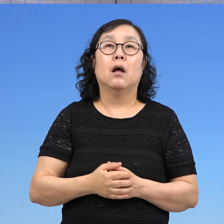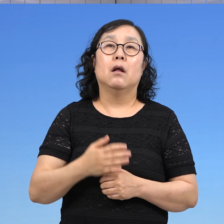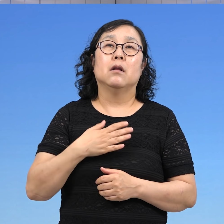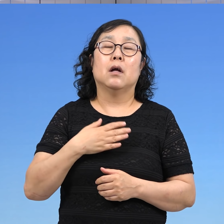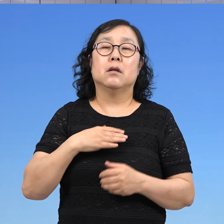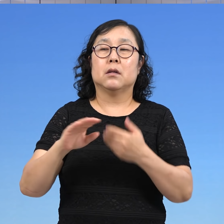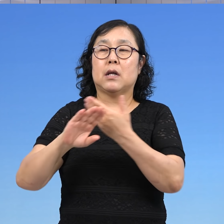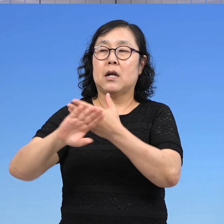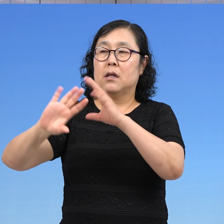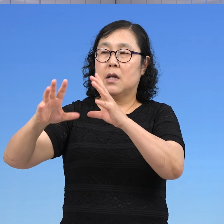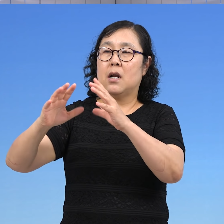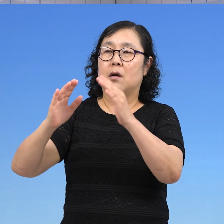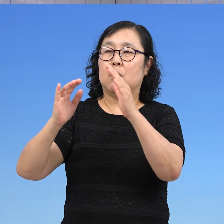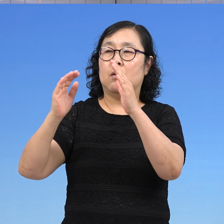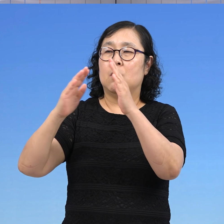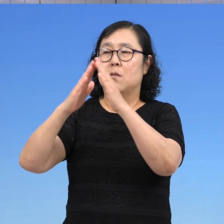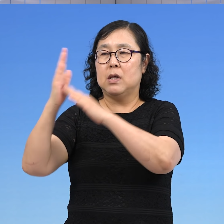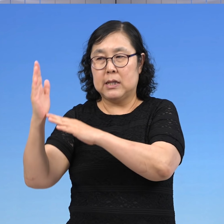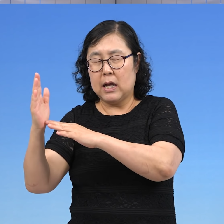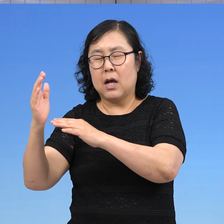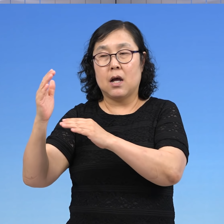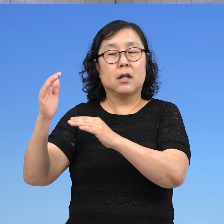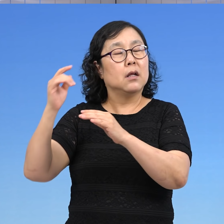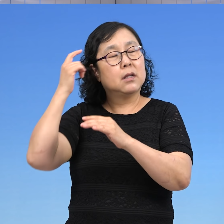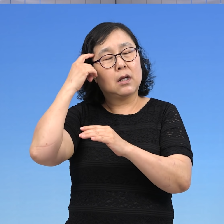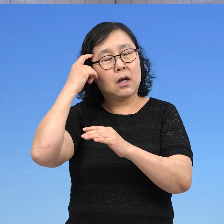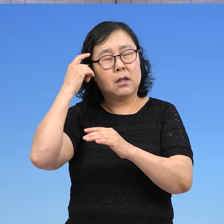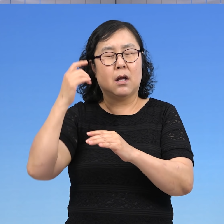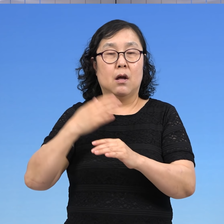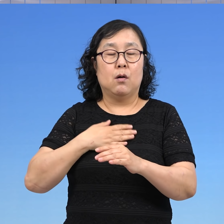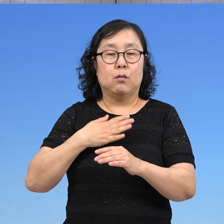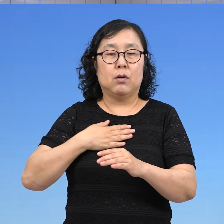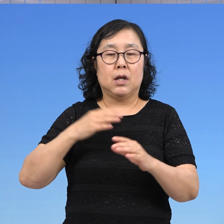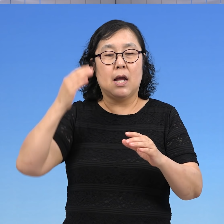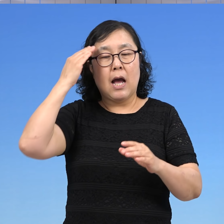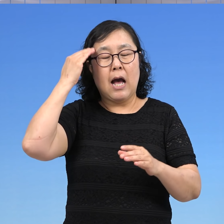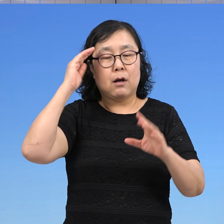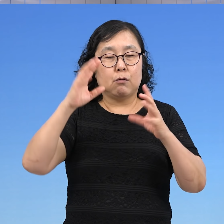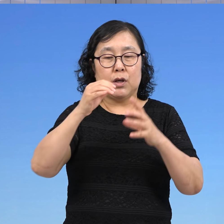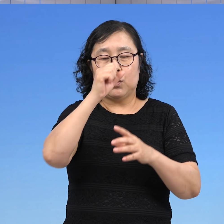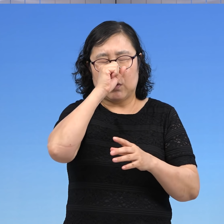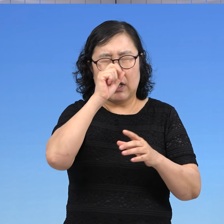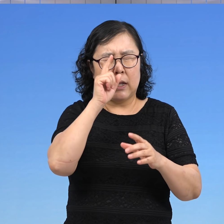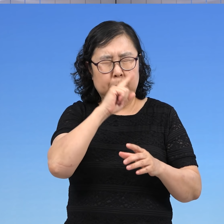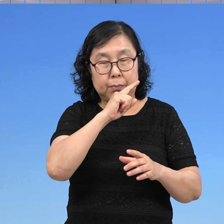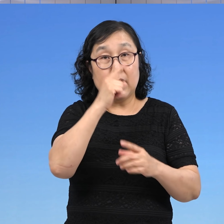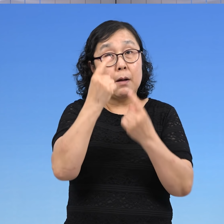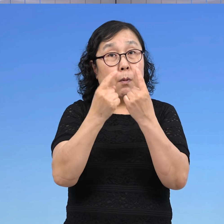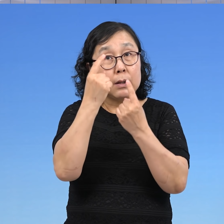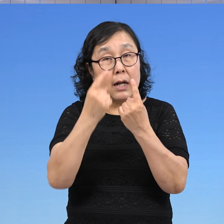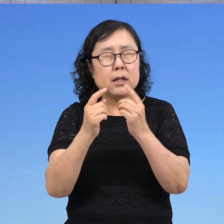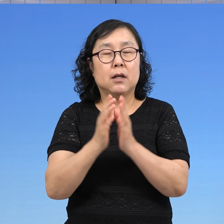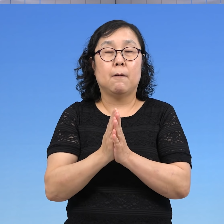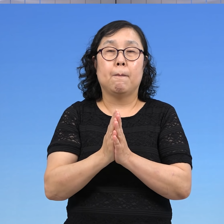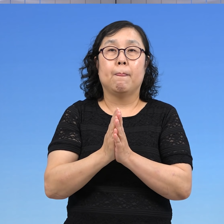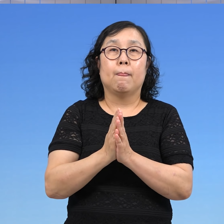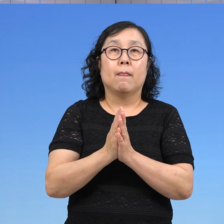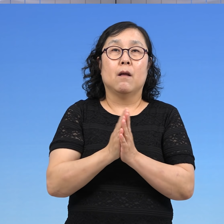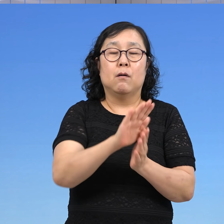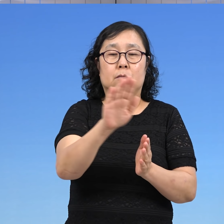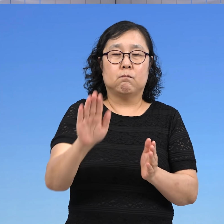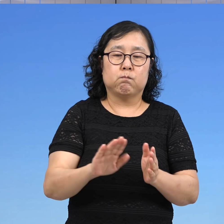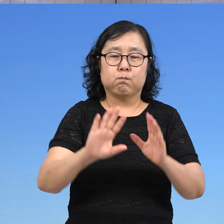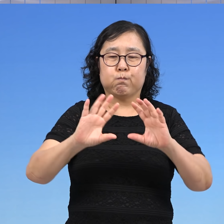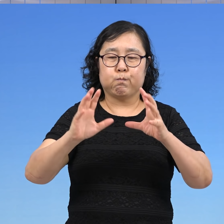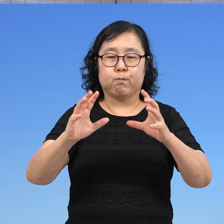저는 이 민가에 되게 따라 든지 혹은 아 지금 엉터리다 우리나라 좋은나라 데 이런 생각이 들기 보다는 이렇게 할 일이